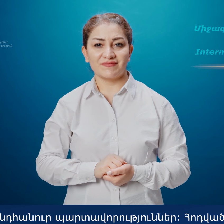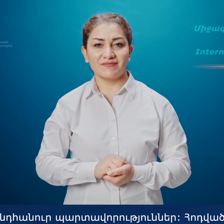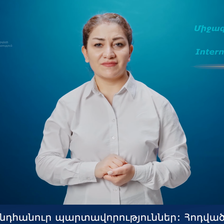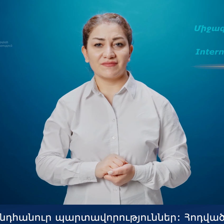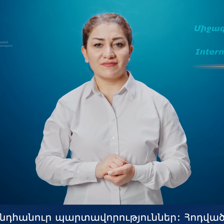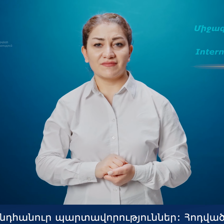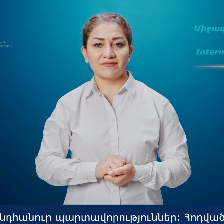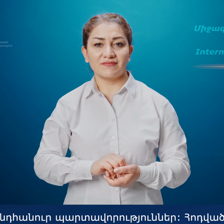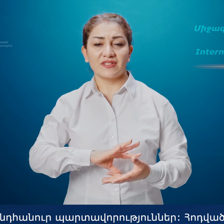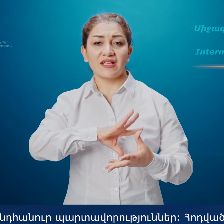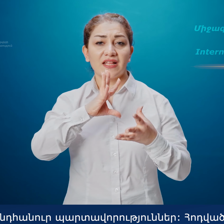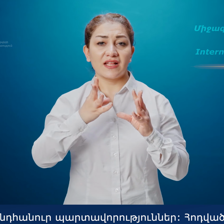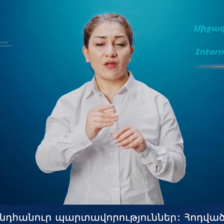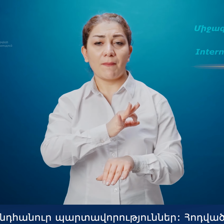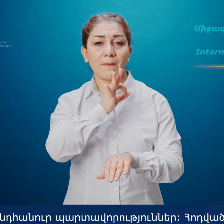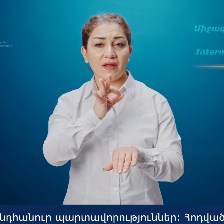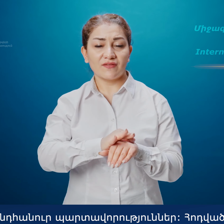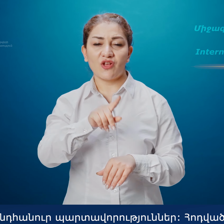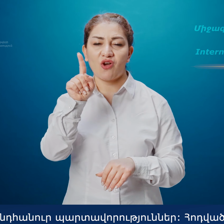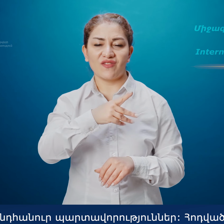Ընդհանուր պարտավորություններ, հոդված 4.